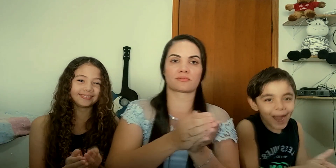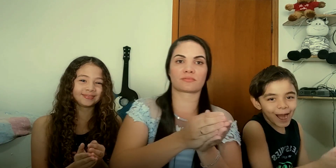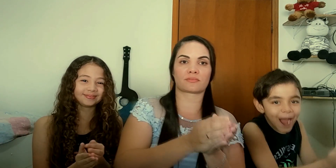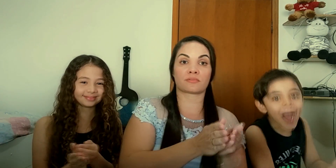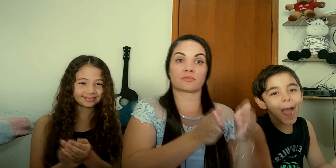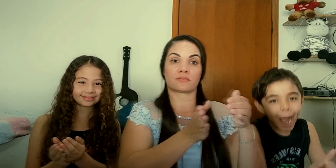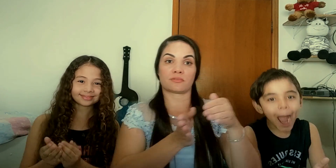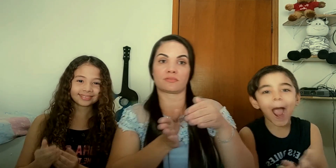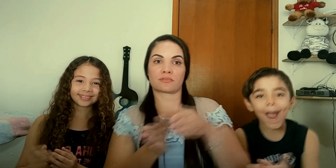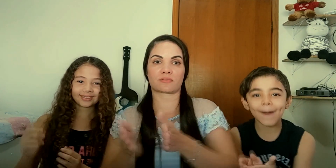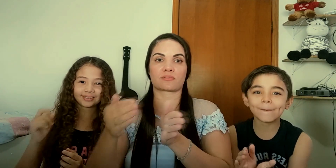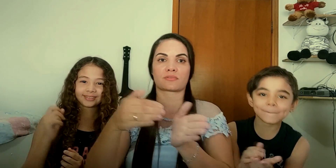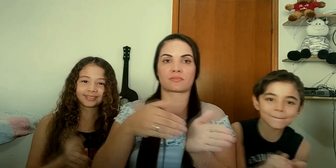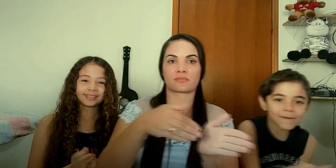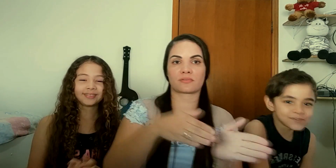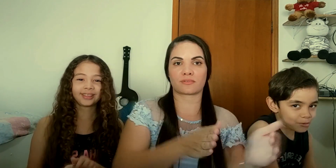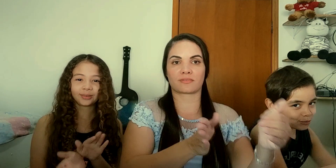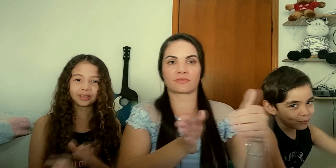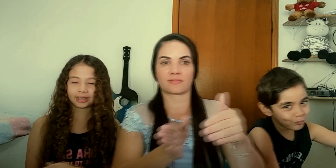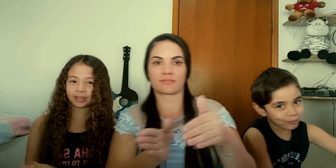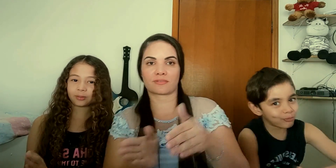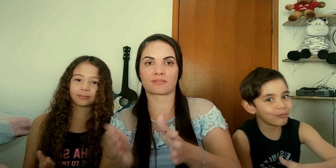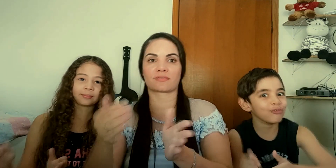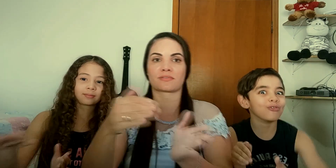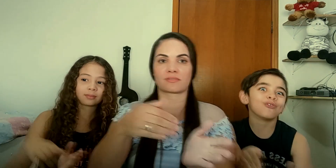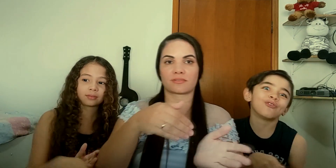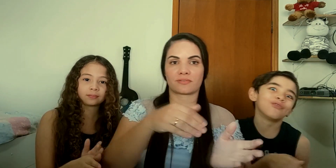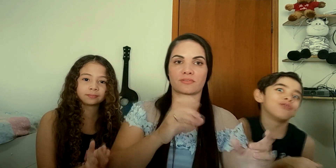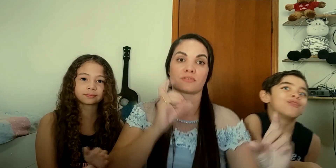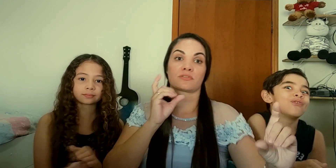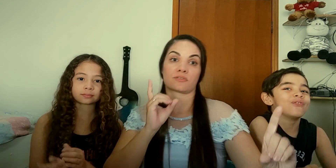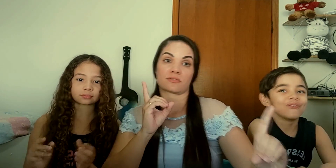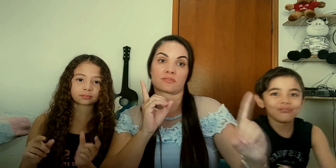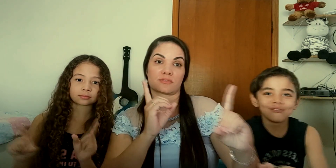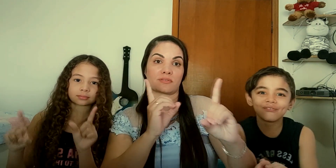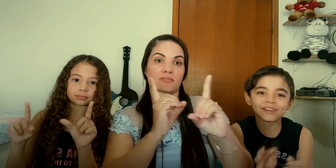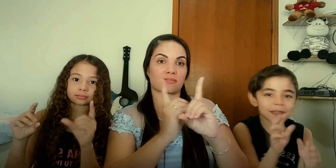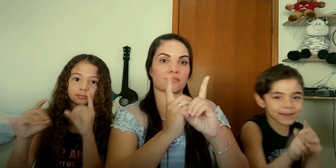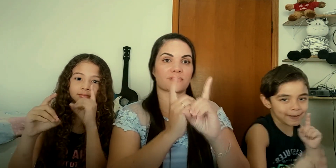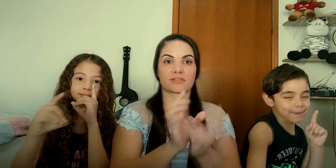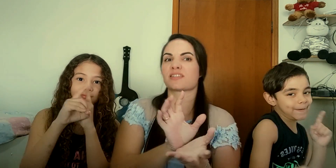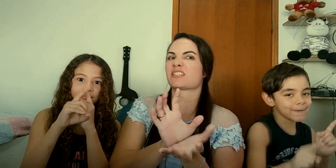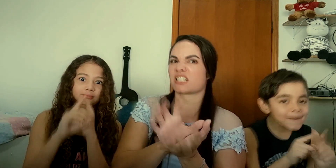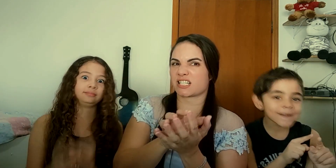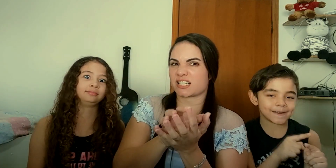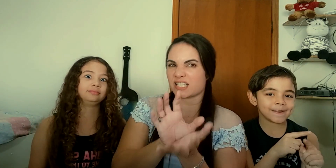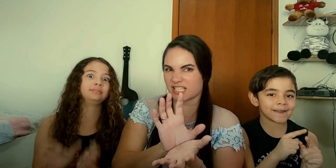Vinha navegando pelo rio abaixo, com um jucaré aparecendo.